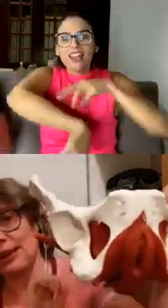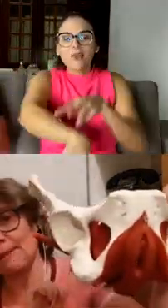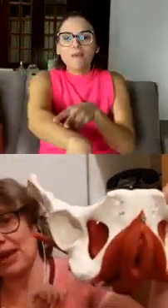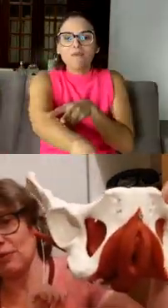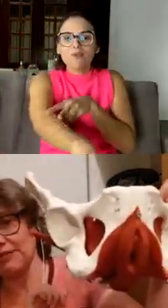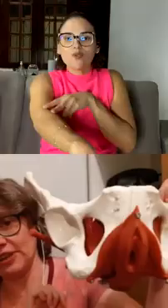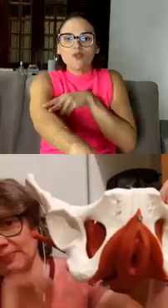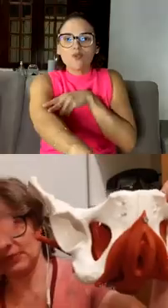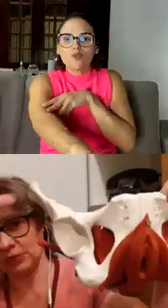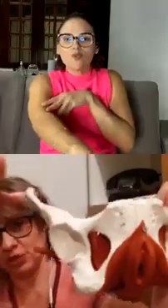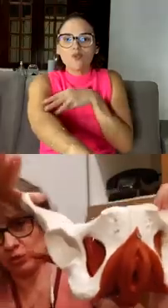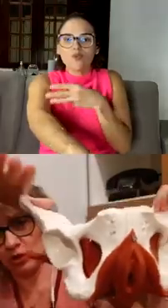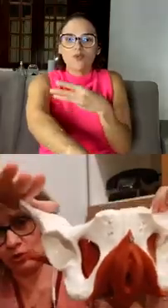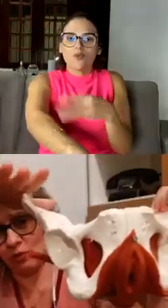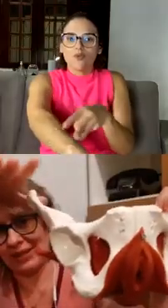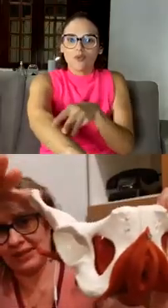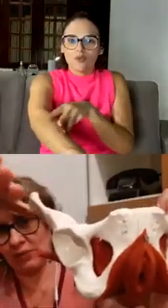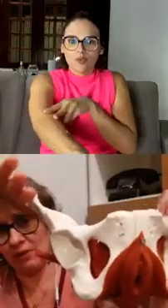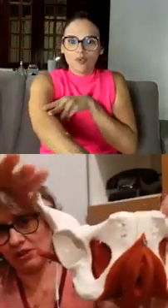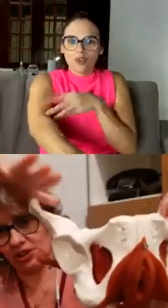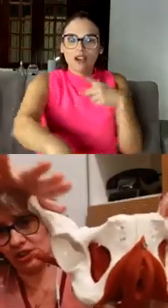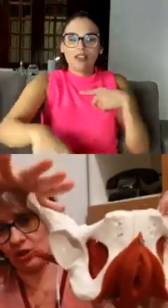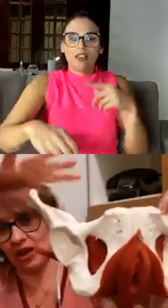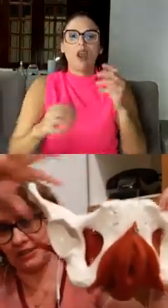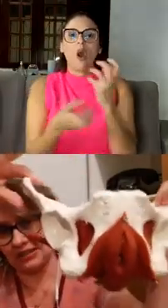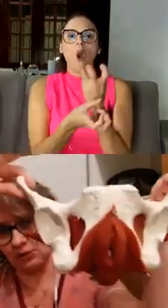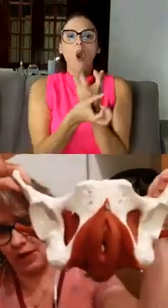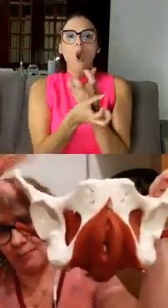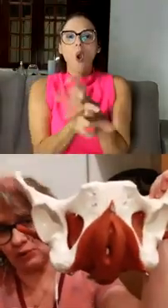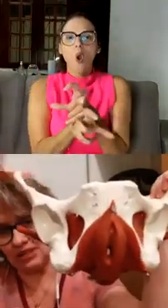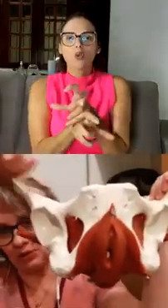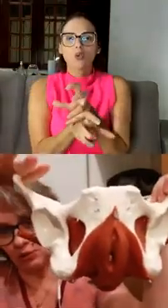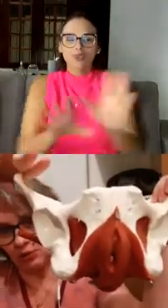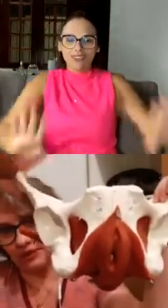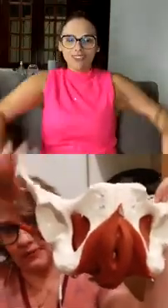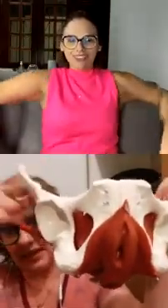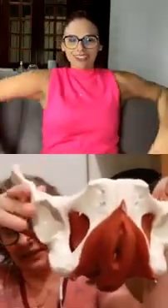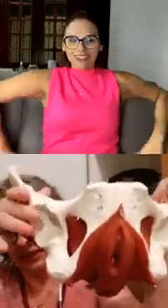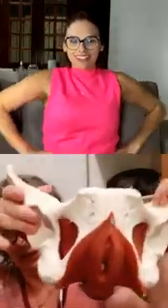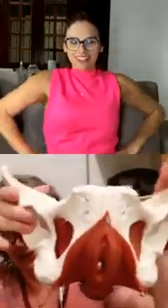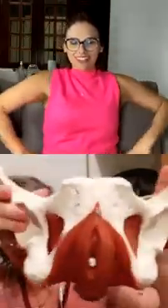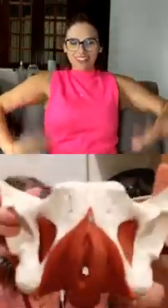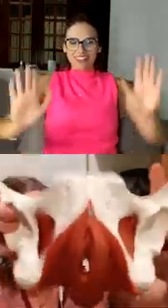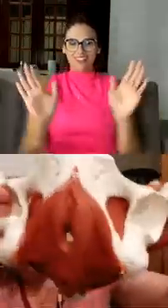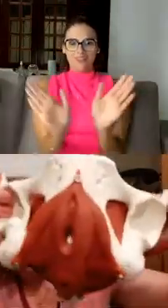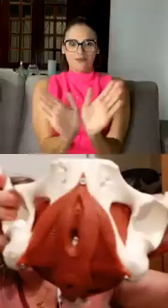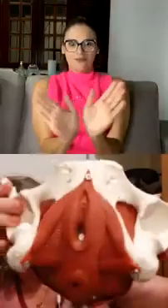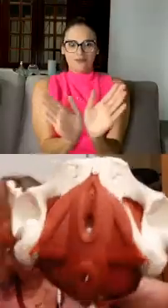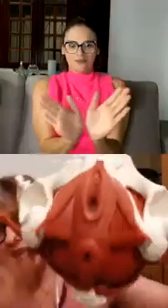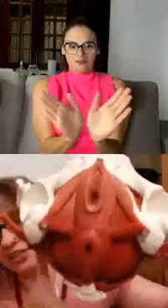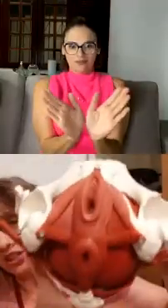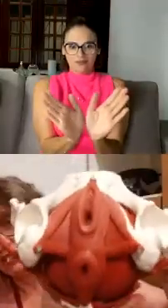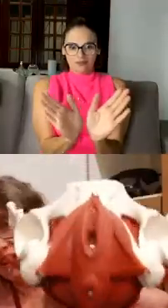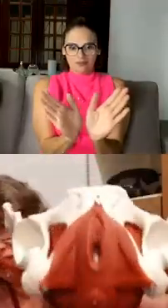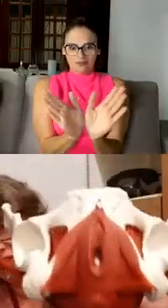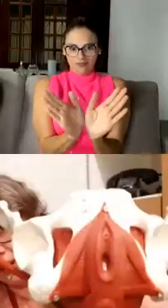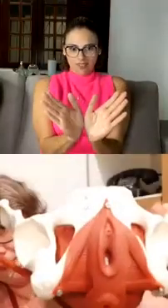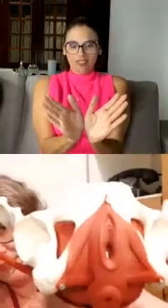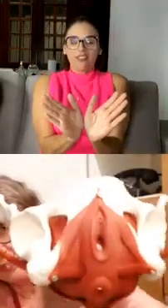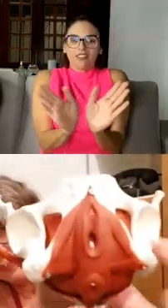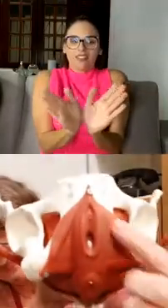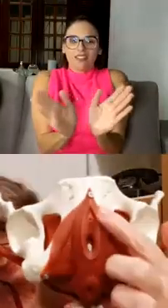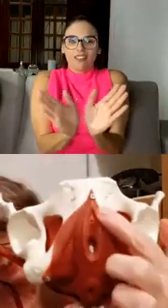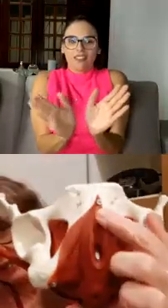Nossa pelve, nosso osso do quadril, onde a gente coloca assim, a mão na cintura, aqui. E aí a gente vai ver